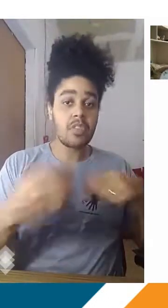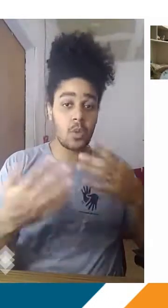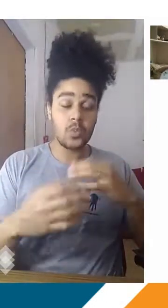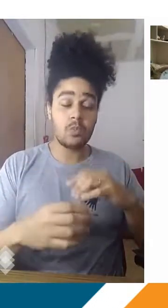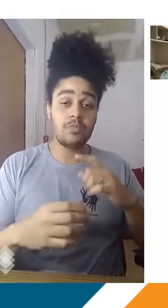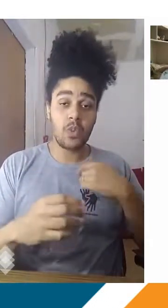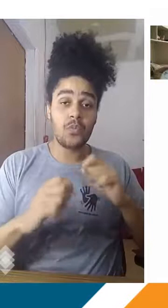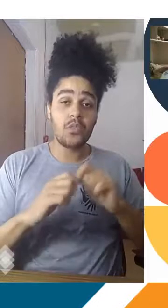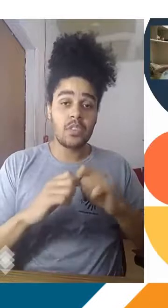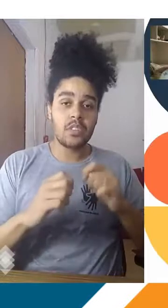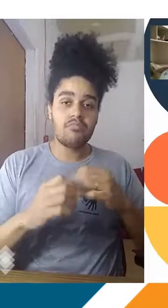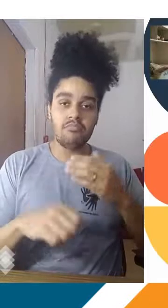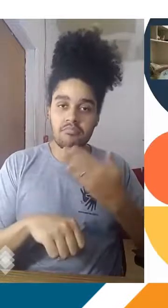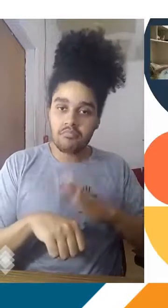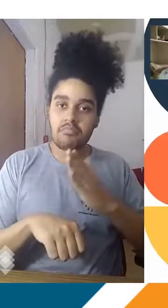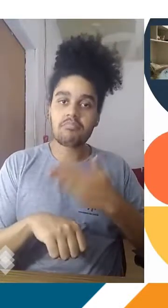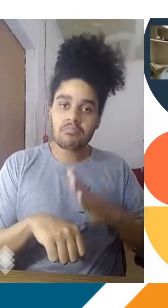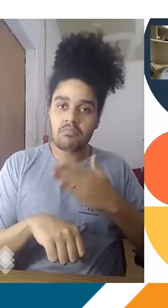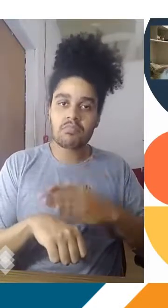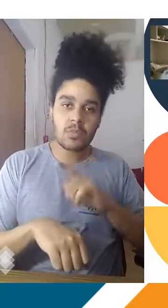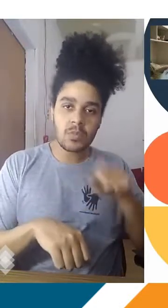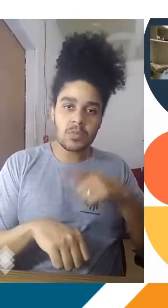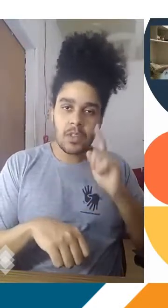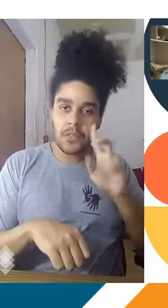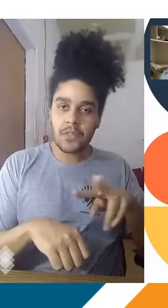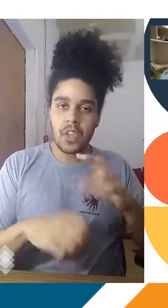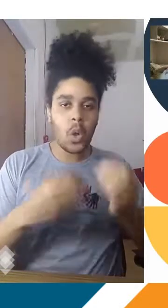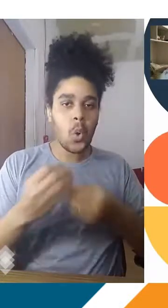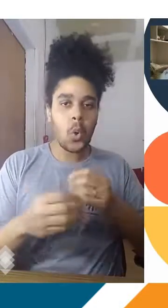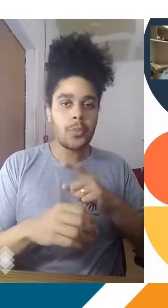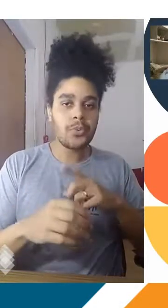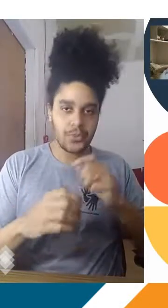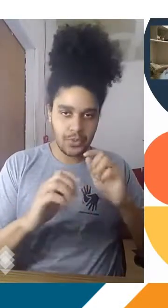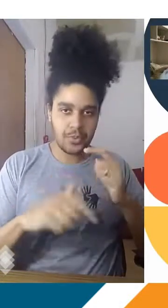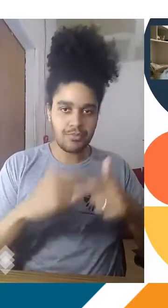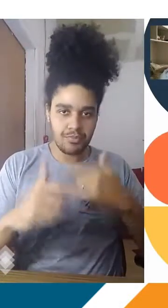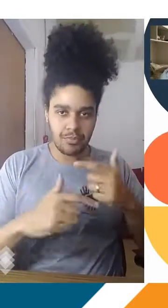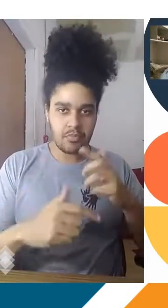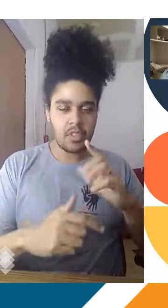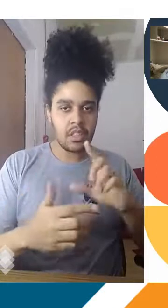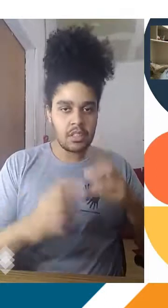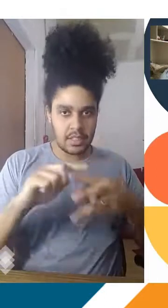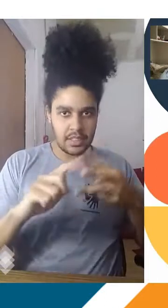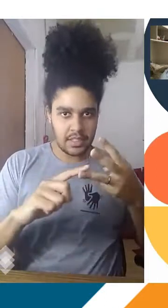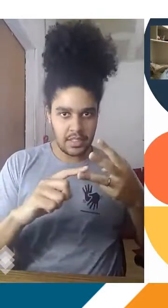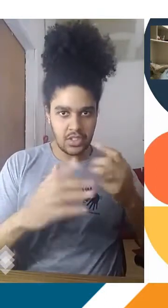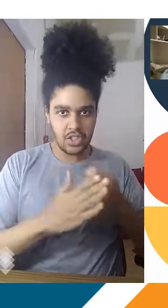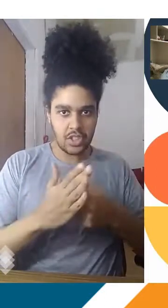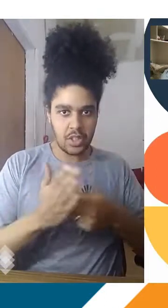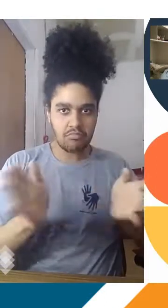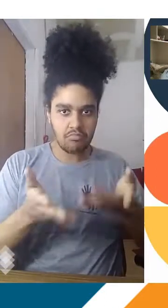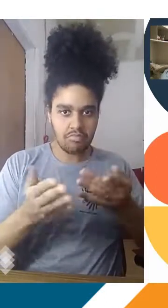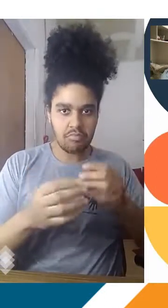Então, eu queria fazer um exercício com vocês para que a gente pudesse ver como isso funciona. E eu separei dois textinhos motivadores que são